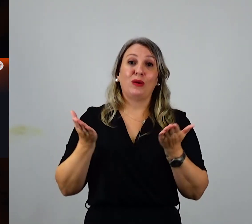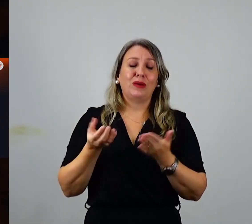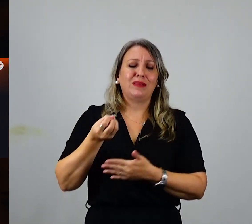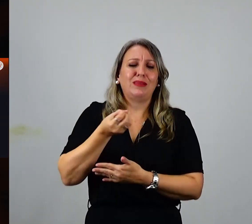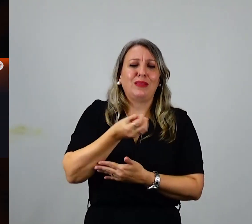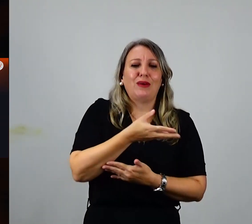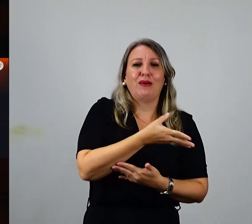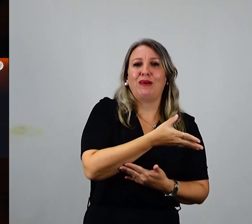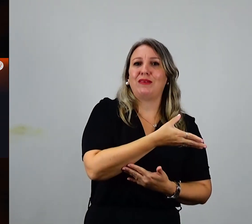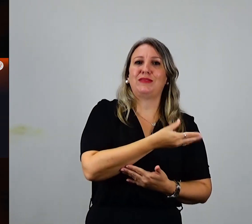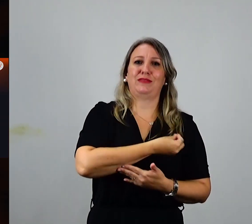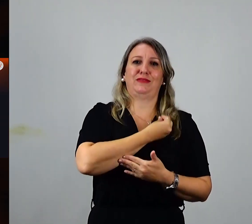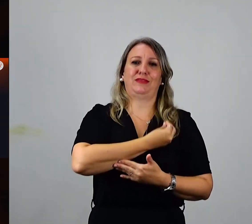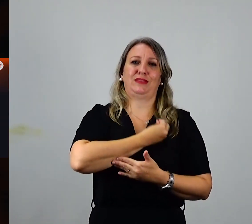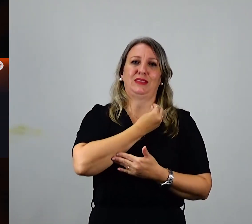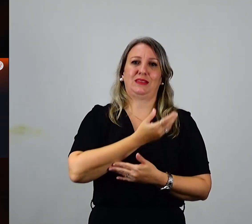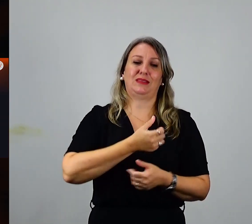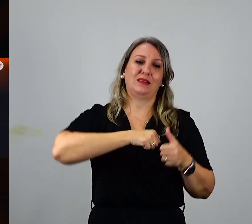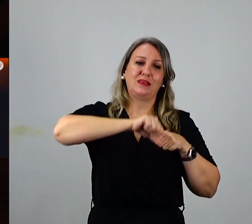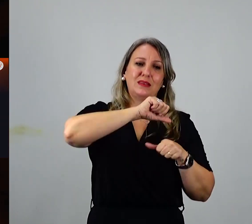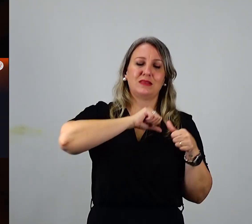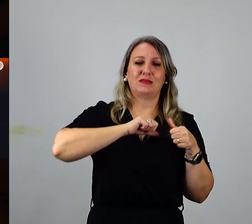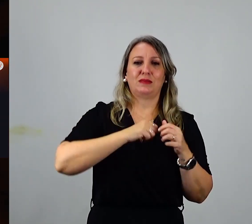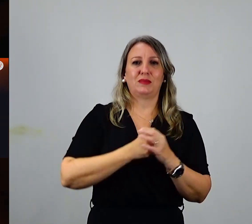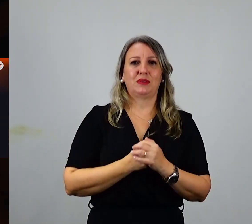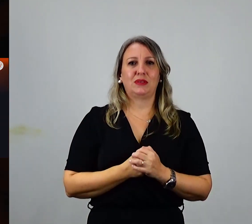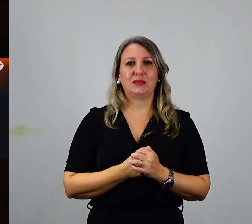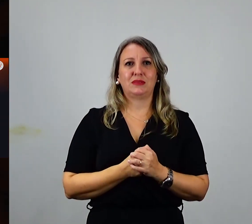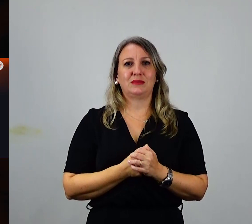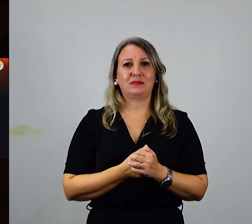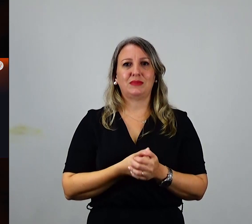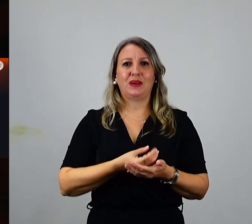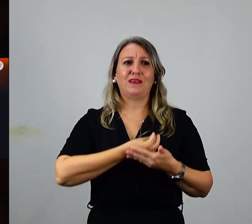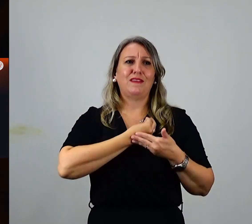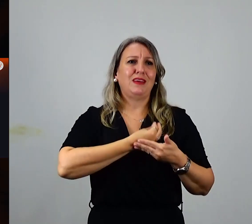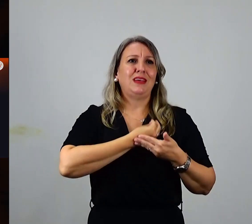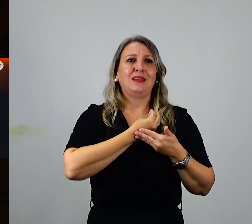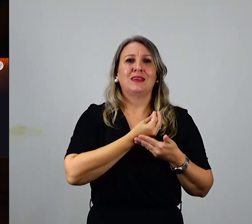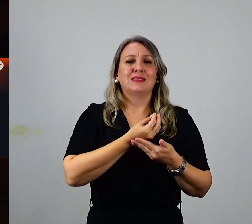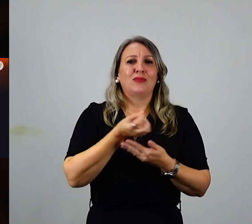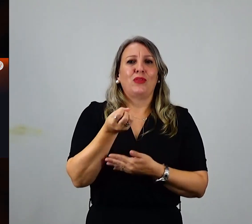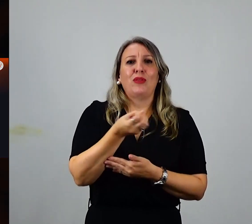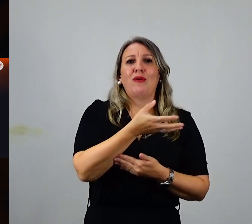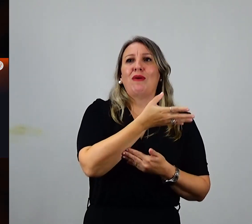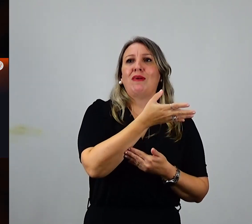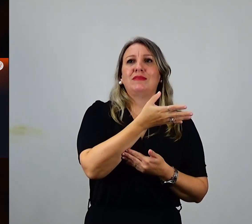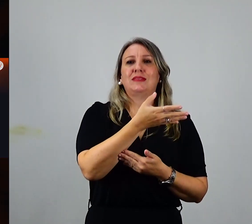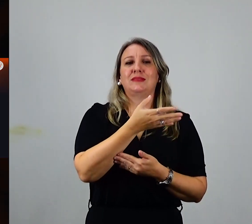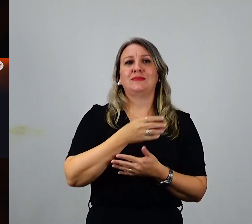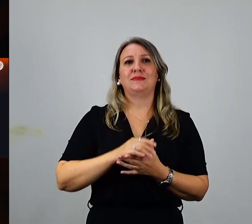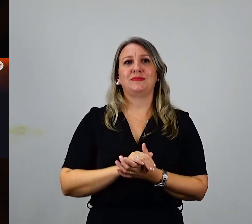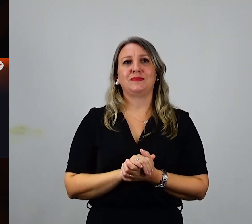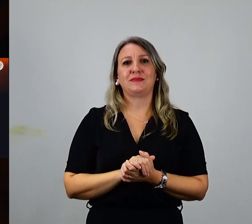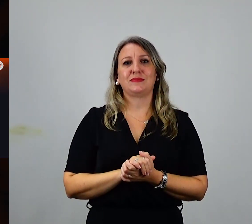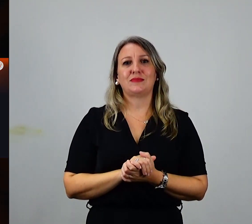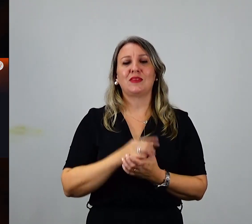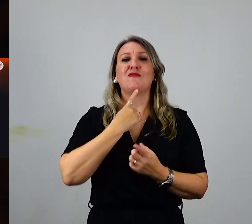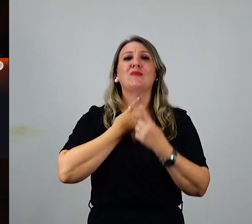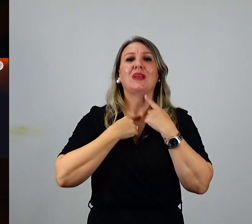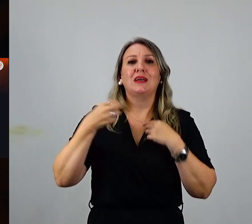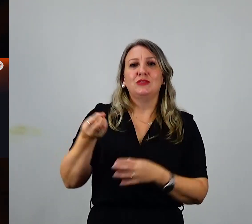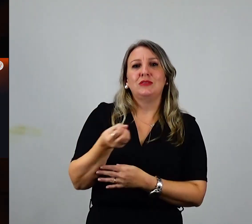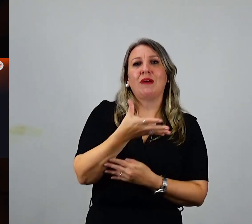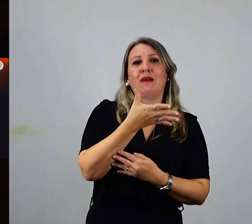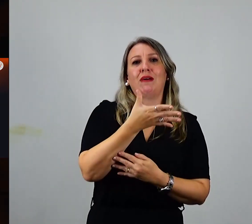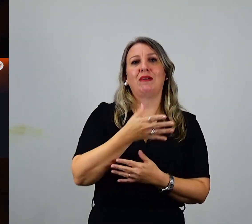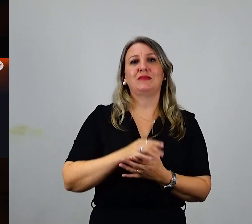para o pleno conhecimento, segundo a imagem daquele que o criou. Vocês notaram que parecia que a pele não